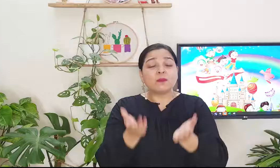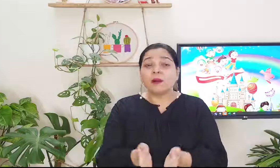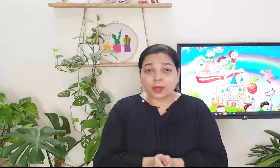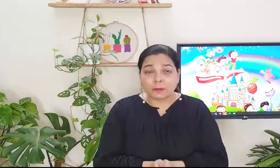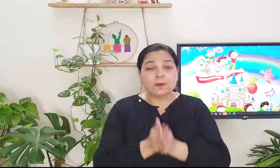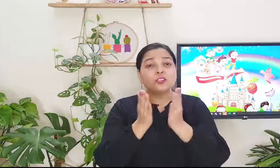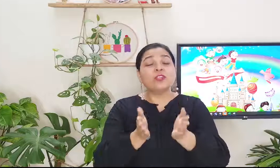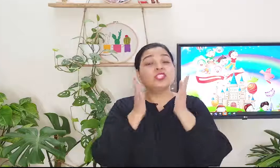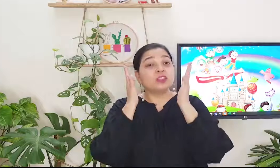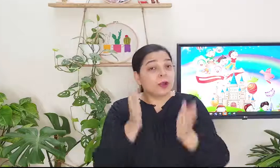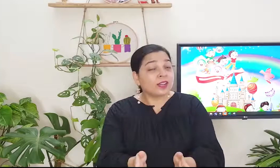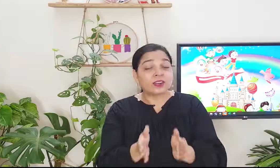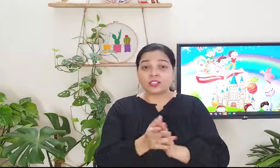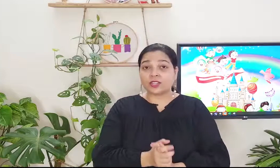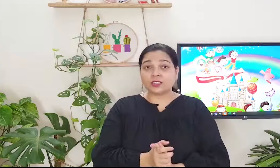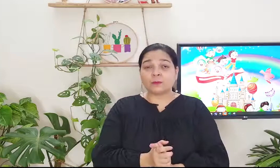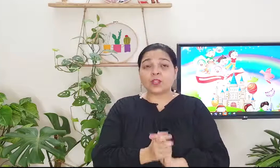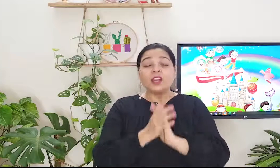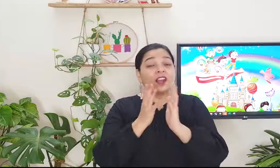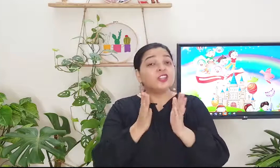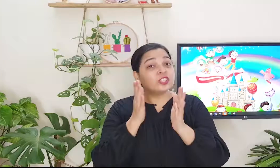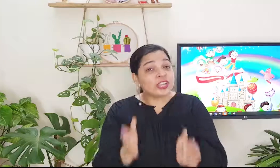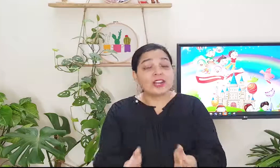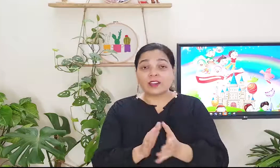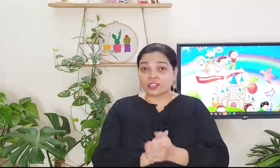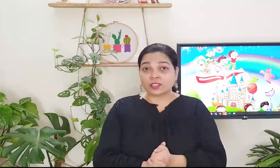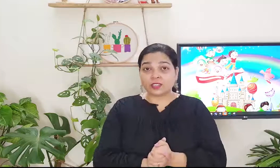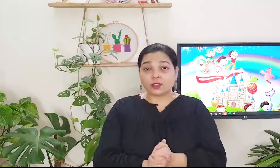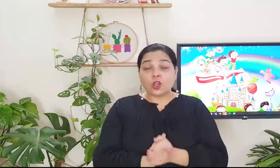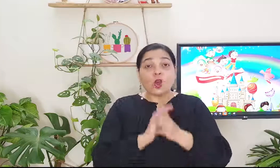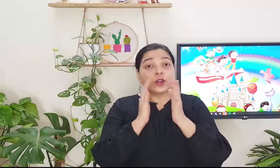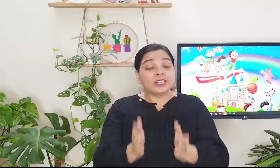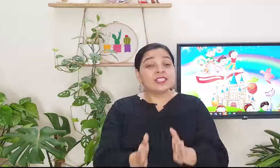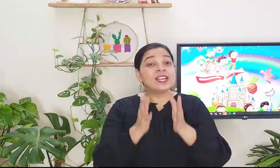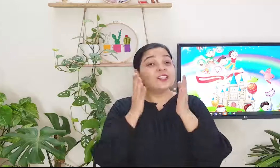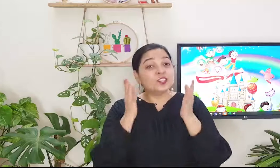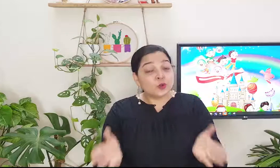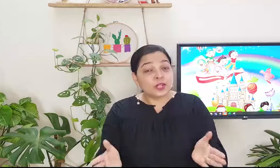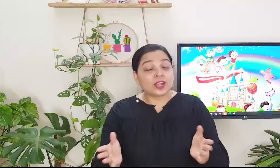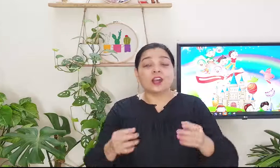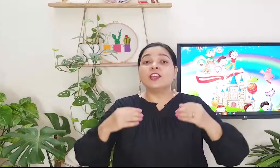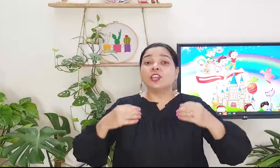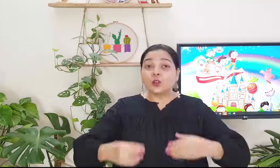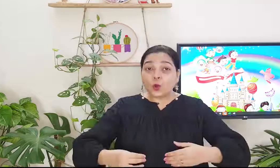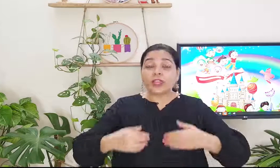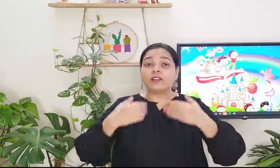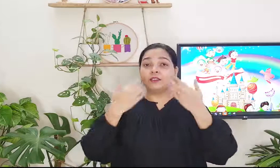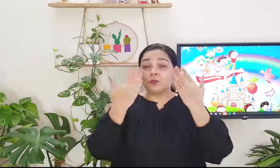ক্ষমা চায়ুক, আর ঈশ্বর ক্ষমা করতে চায়, তাদের নষ্ট করতে চায় না। আর এর জন্য প্রয়োজন ছিল কেউ তাদের